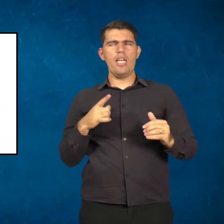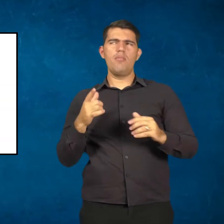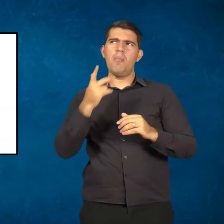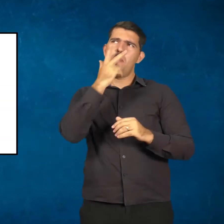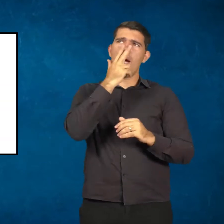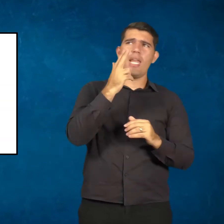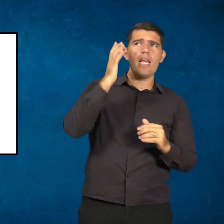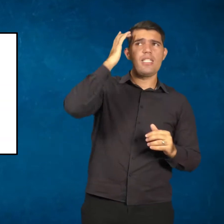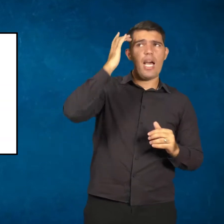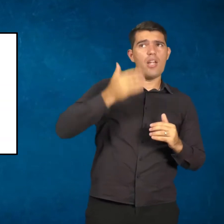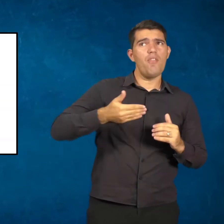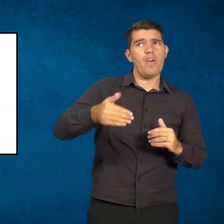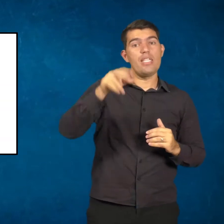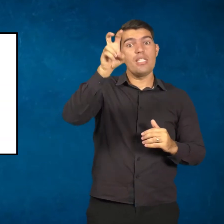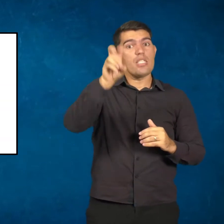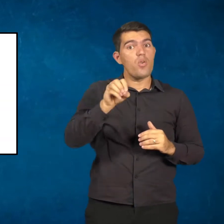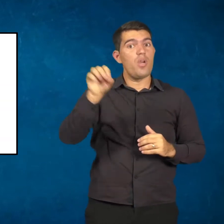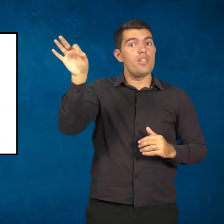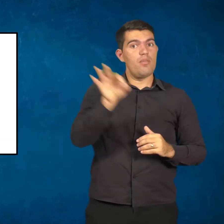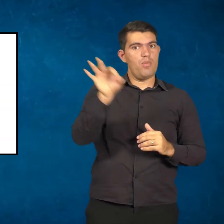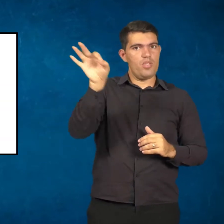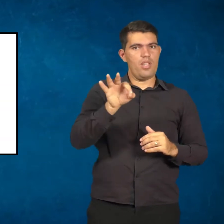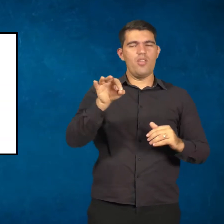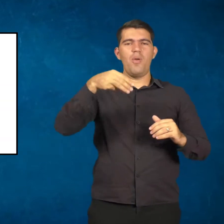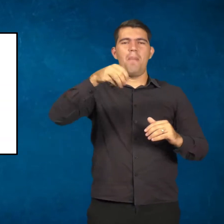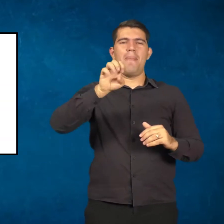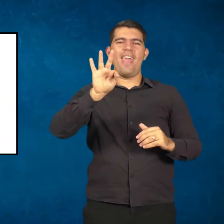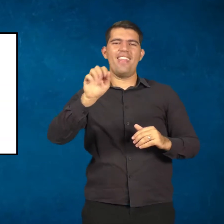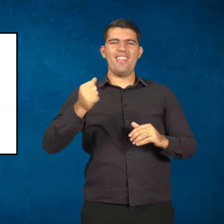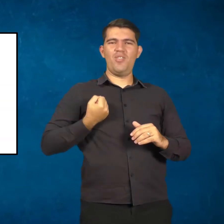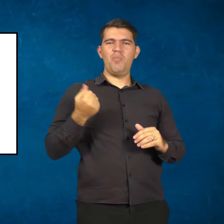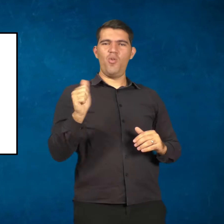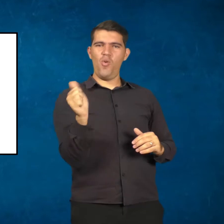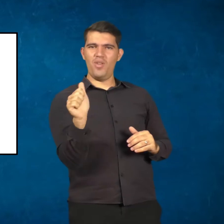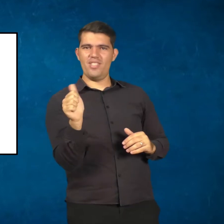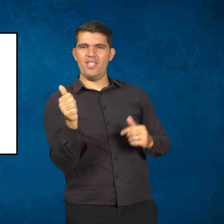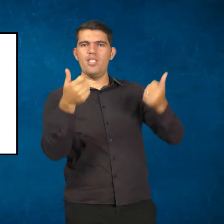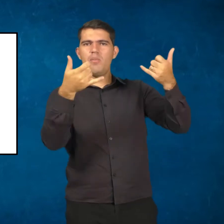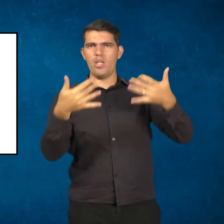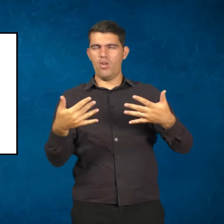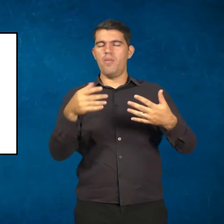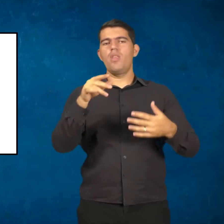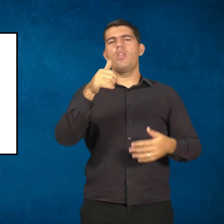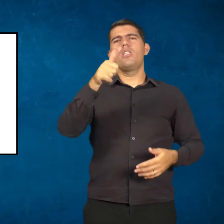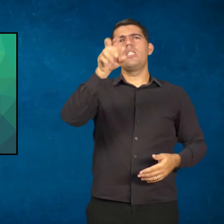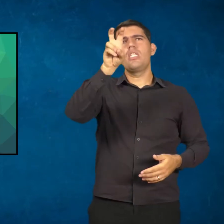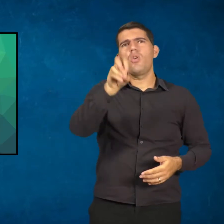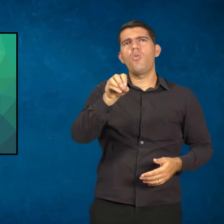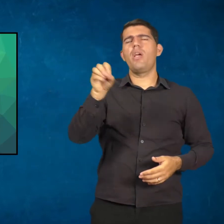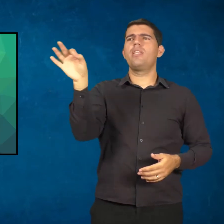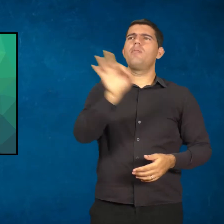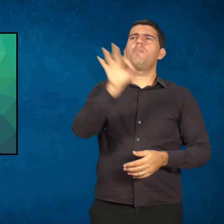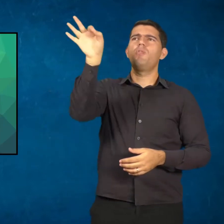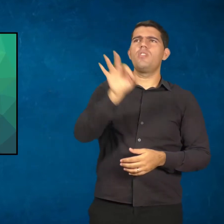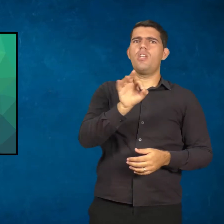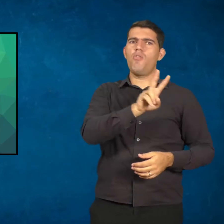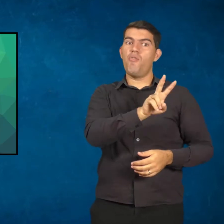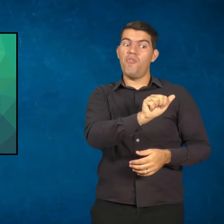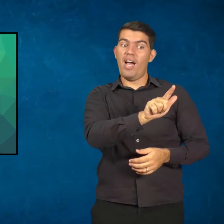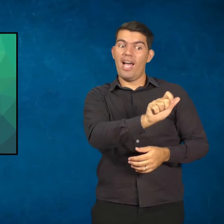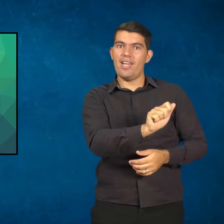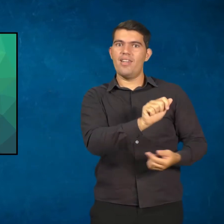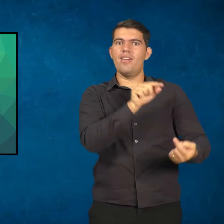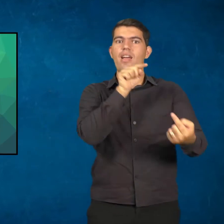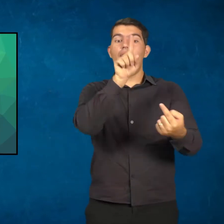que 50%, né, a meta 11 do PNE, 50% das vagas, né,